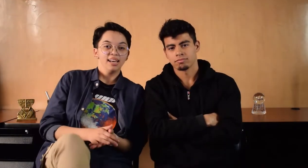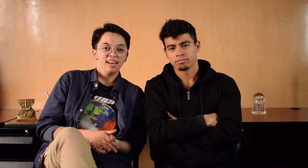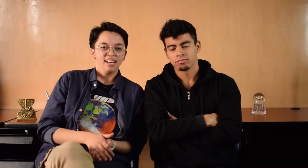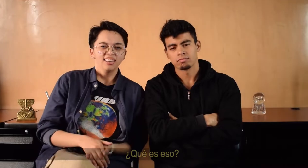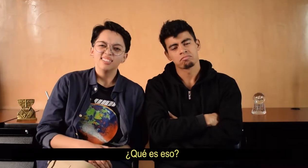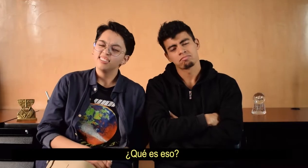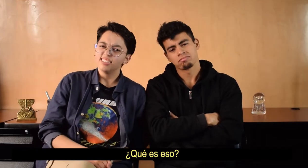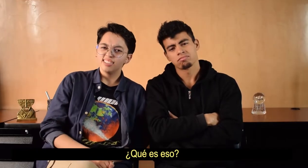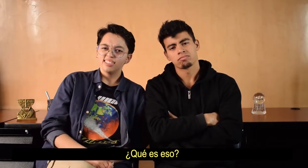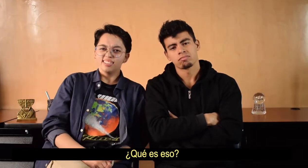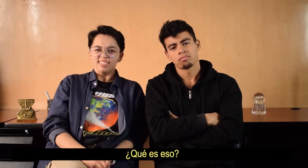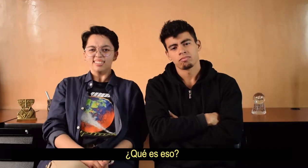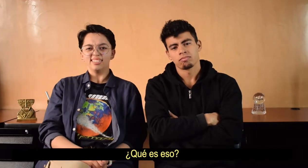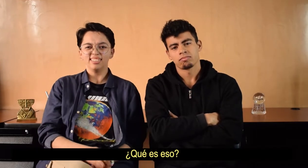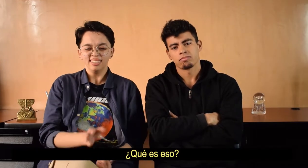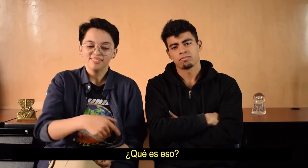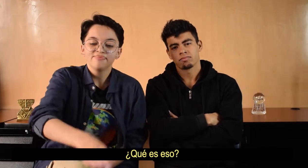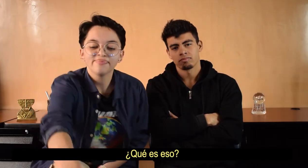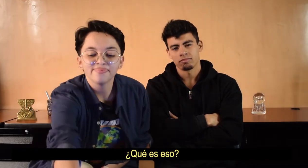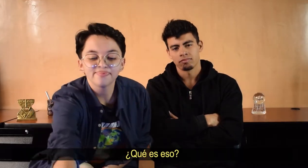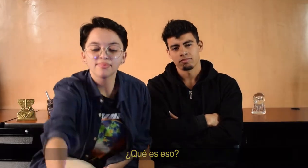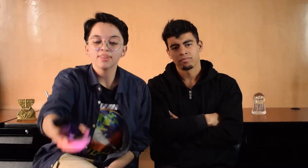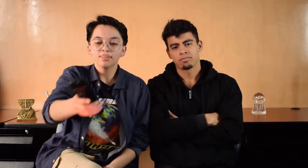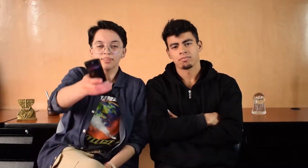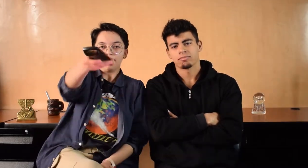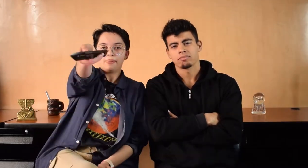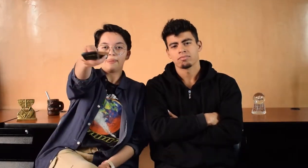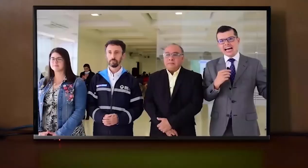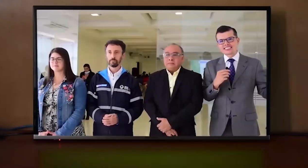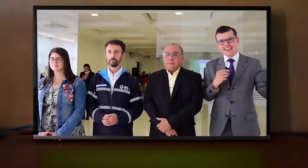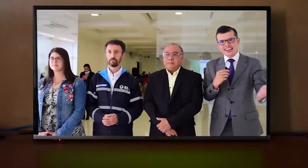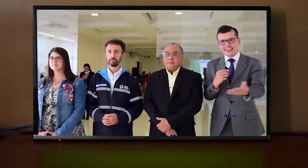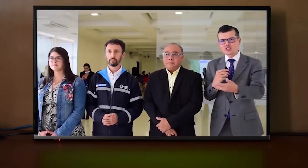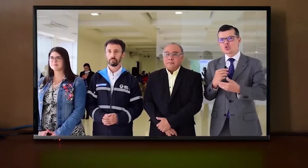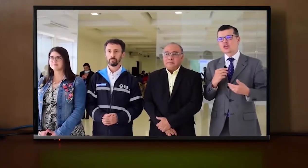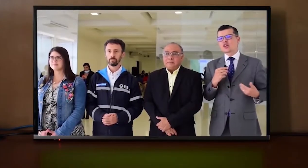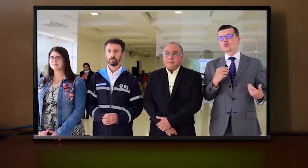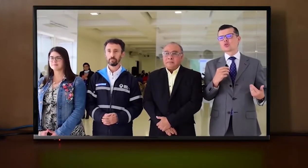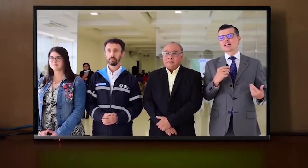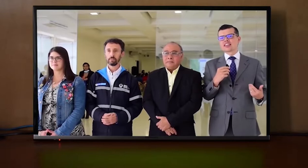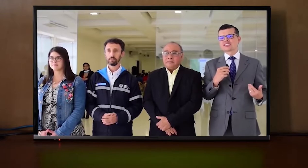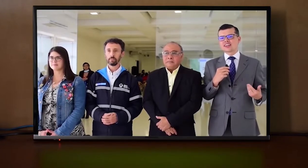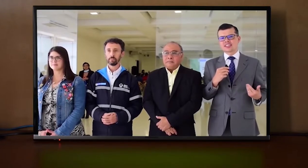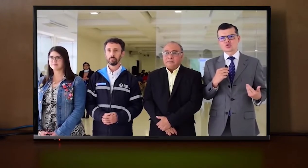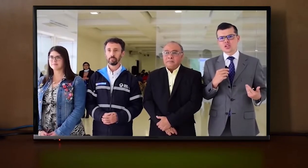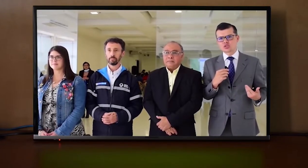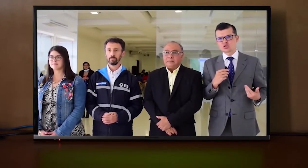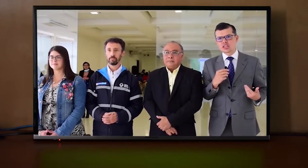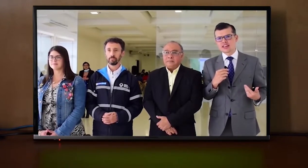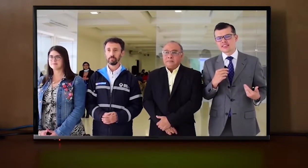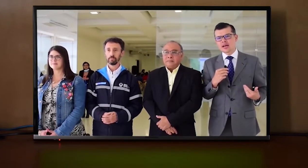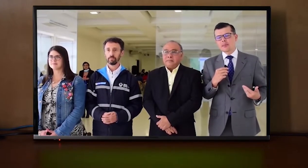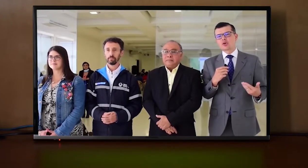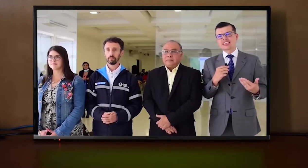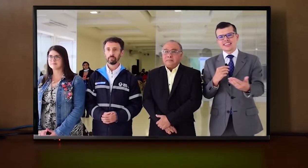¿Qué es eso? Un mensaje de alegría, de felicidad, de